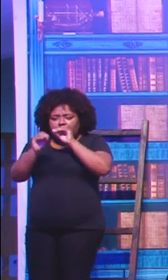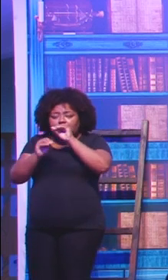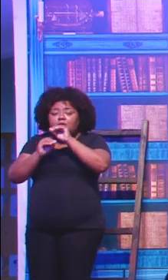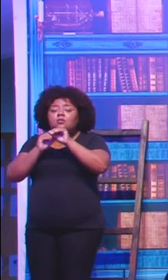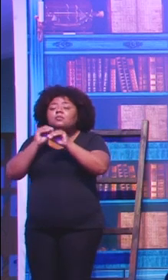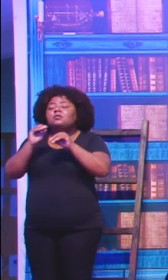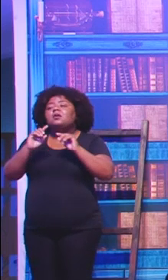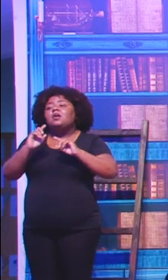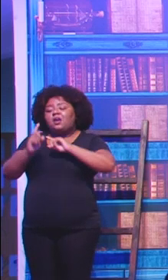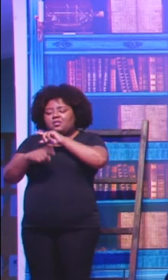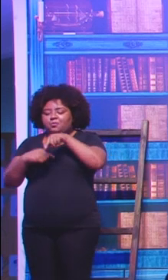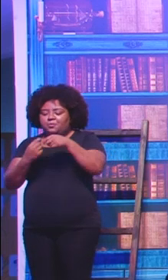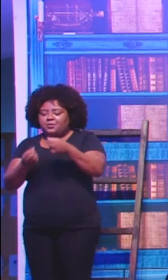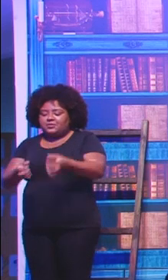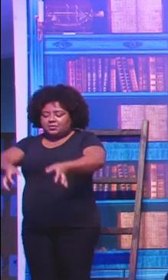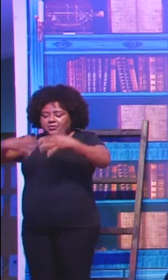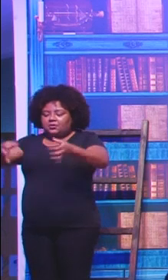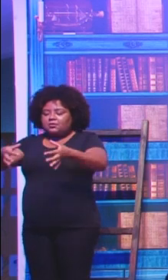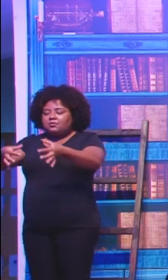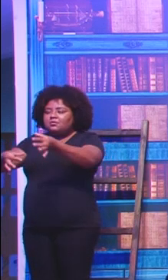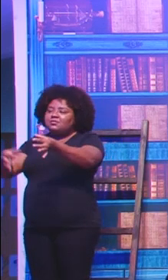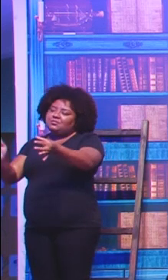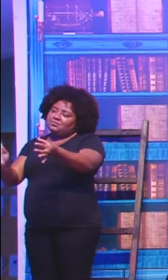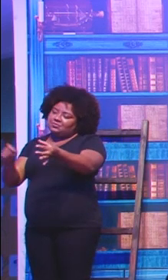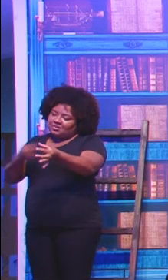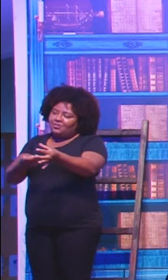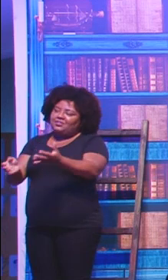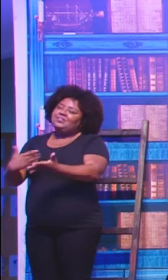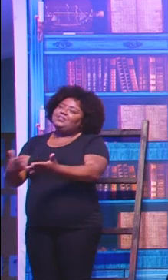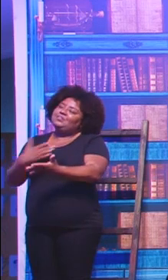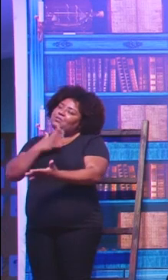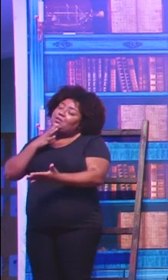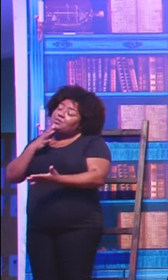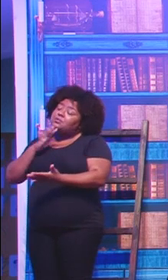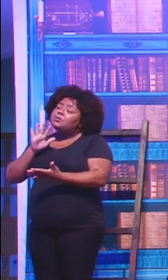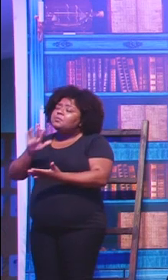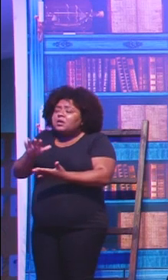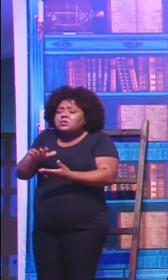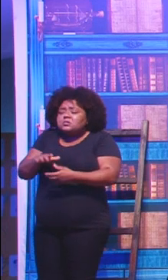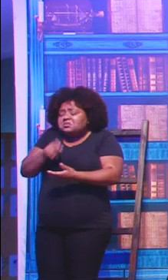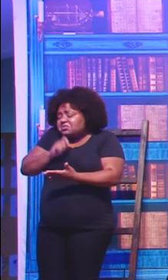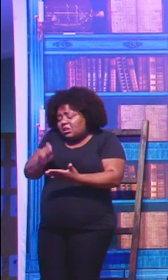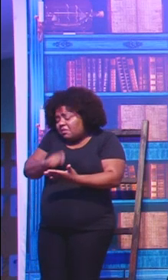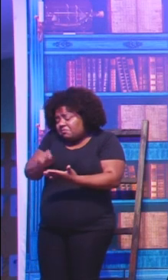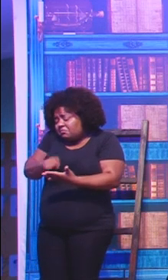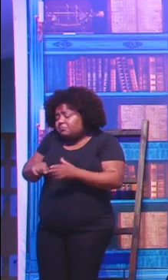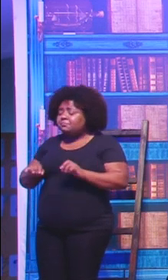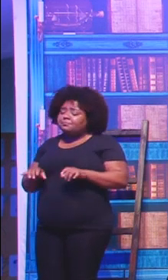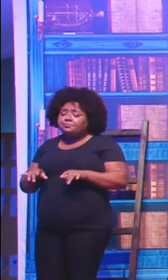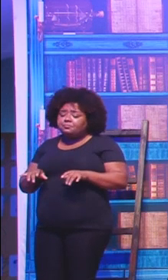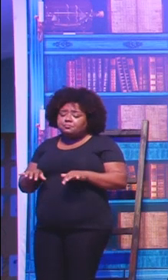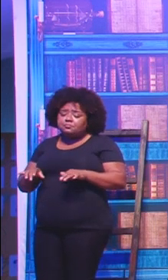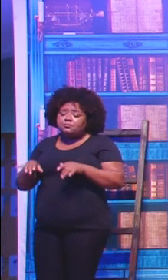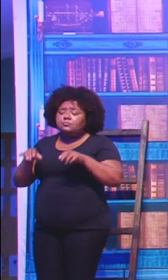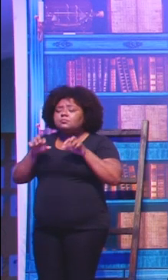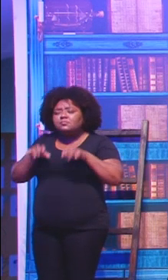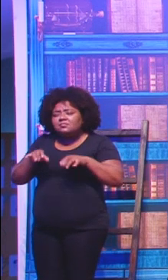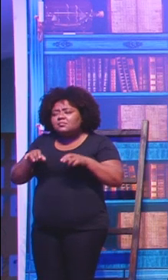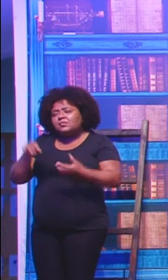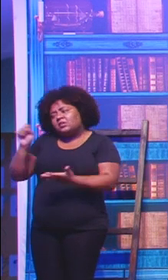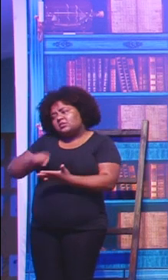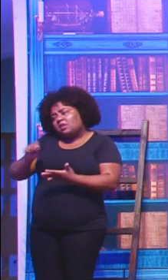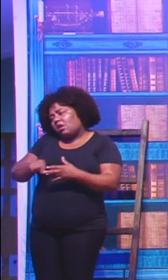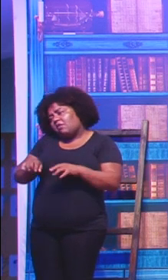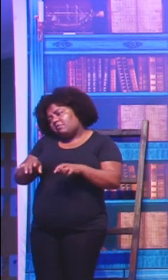gente conhece como livro. Mas é um quando a gente está escrevendo, eu mesmo não me cobro isso,